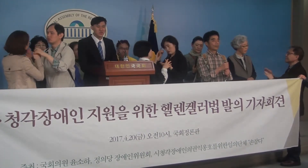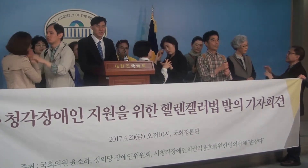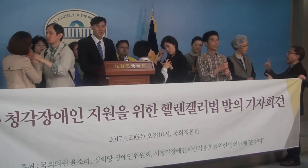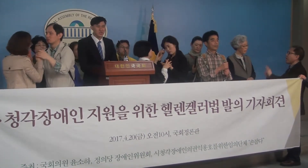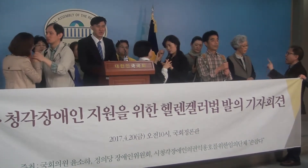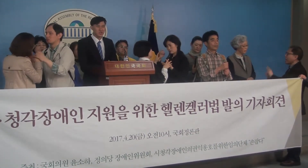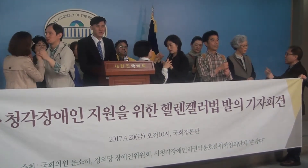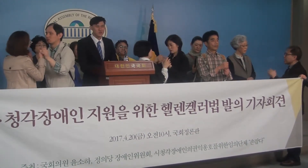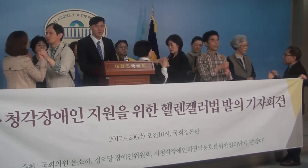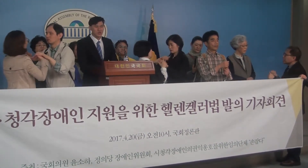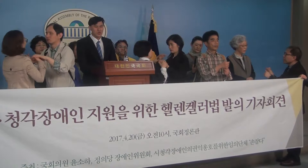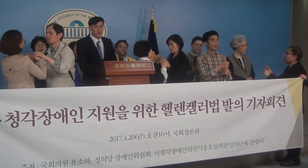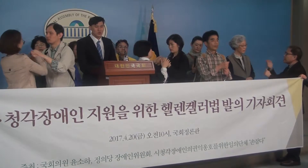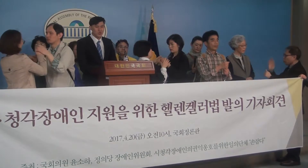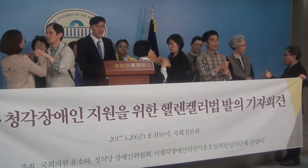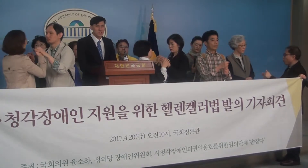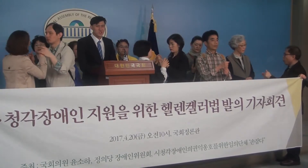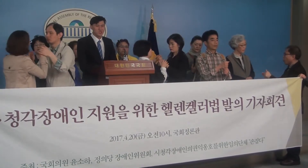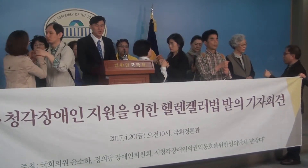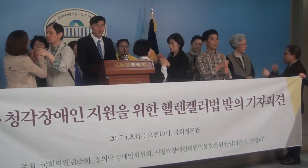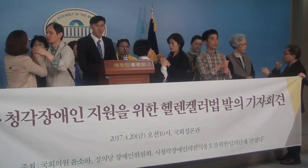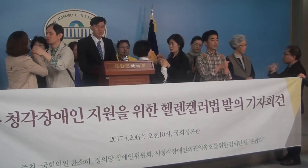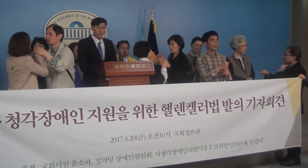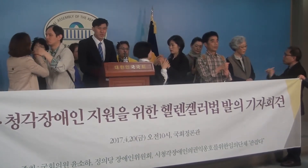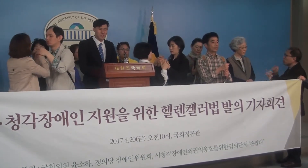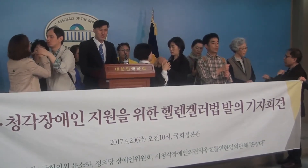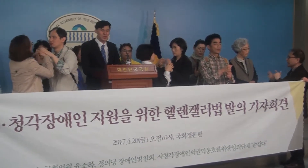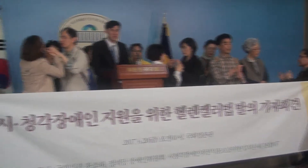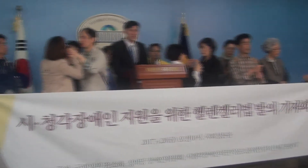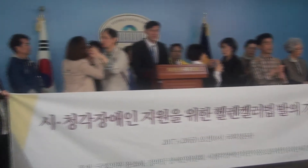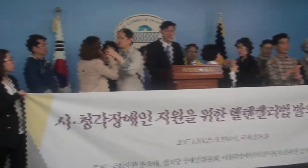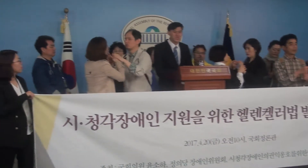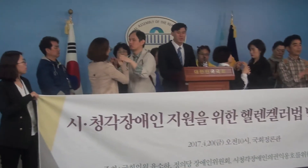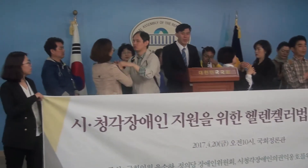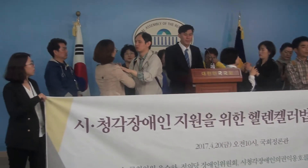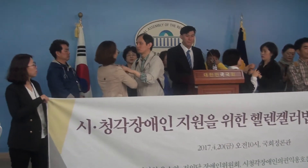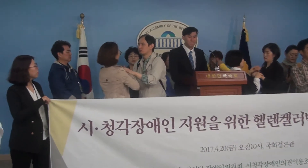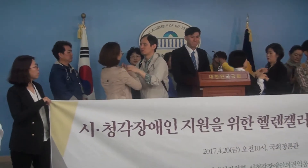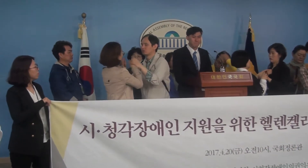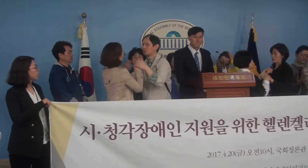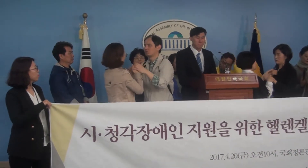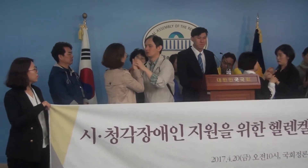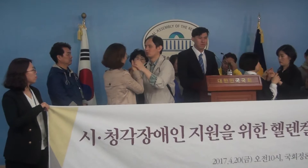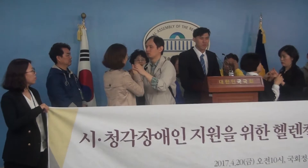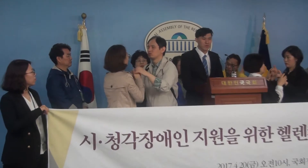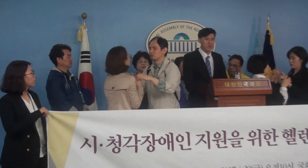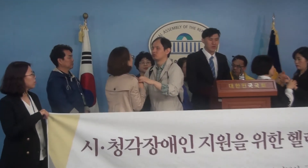상황을 절실하게 전달해도 통하지 않는 그런 답답한 삶을 살고 있습니다.